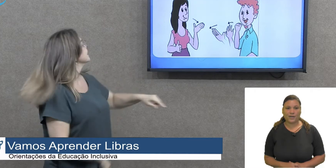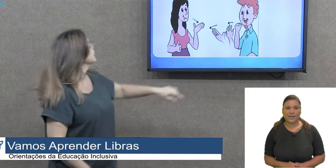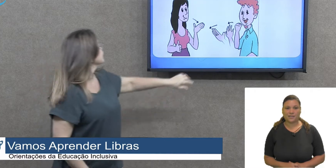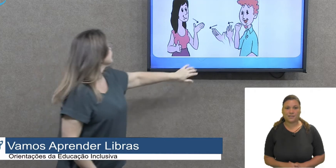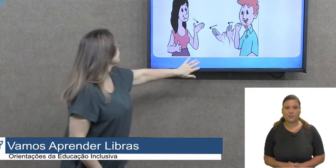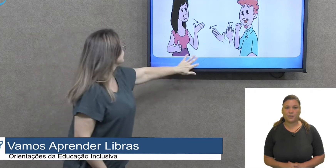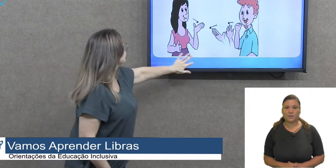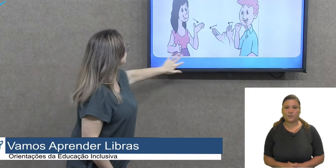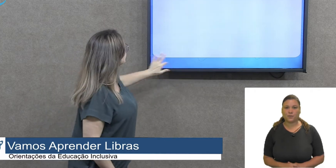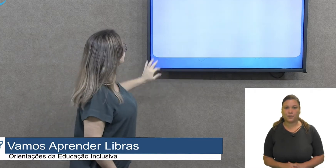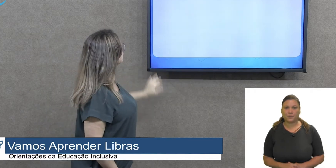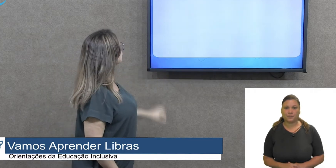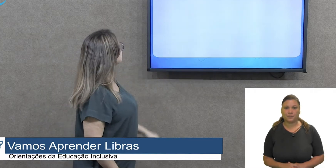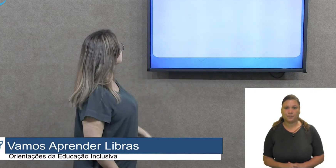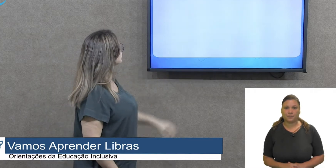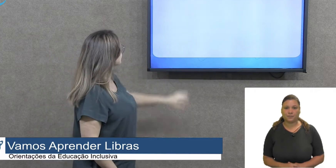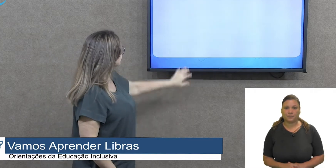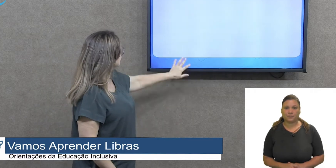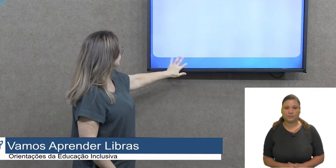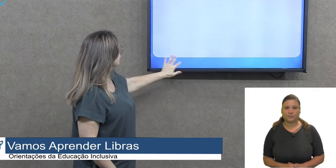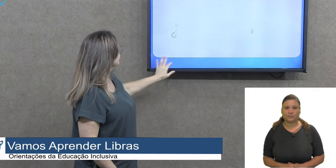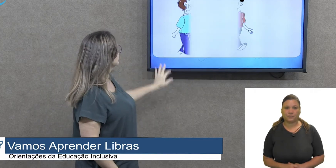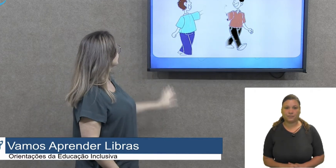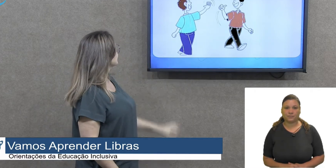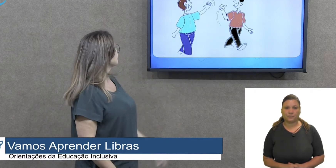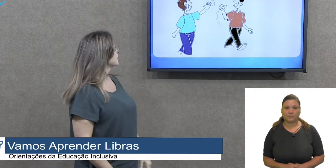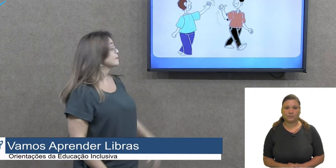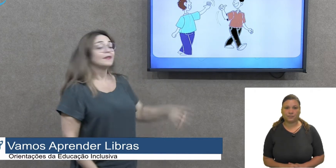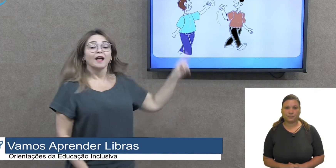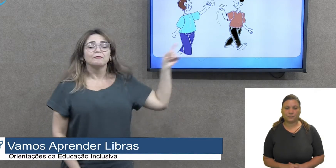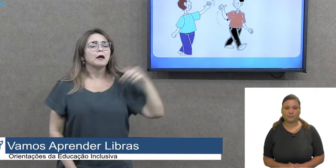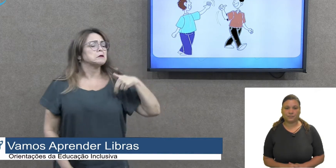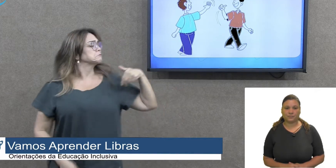a comunicação começou.